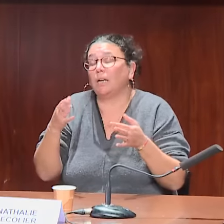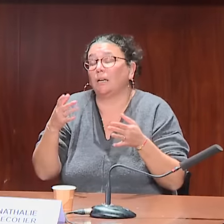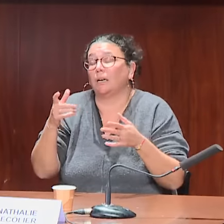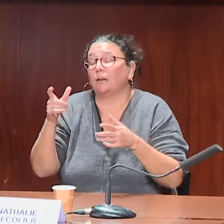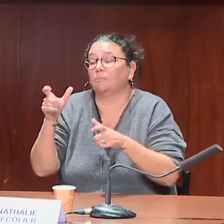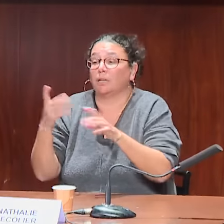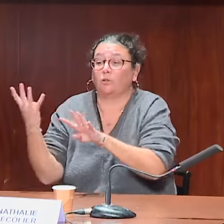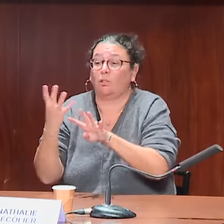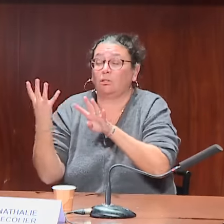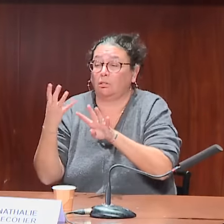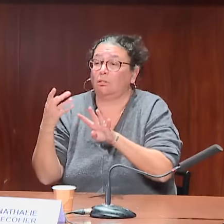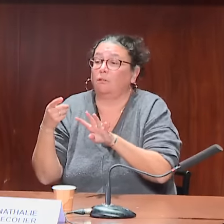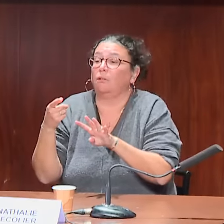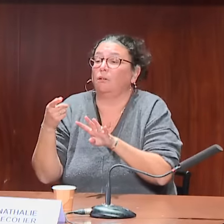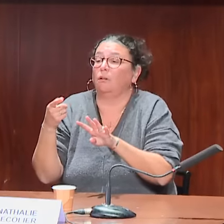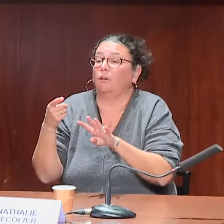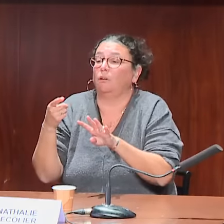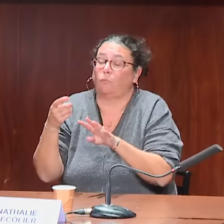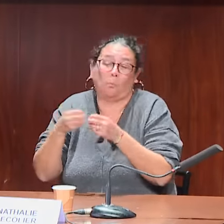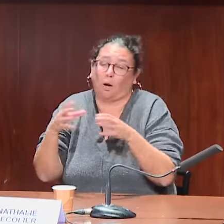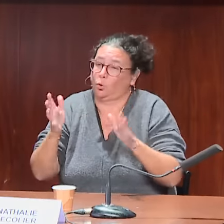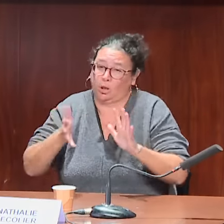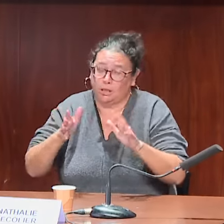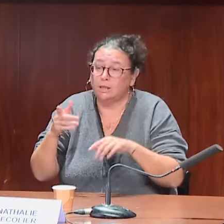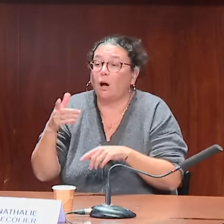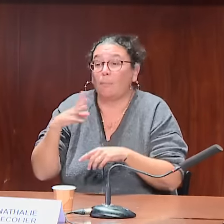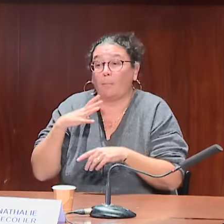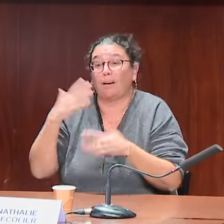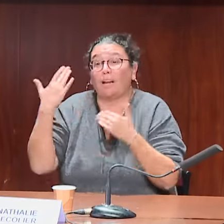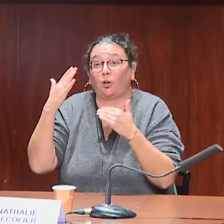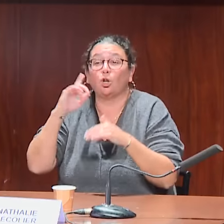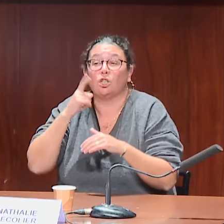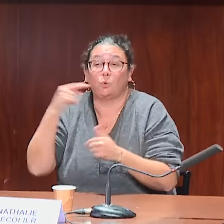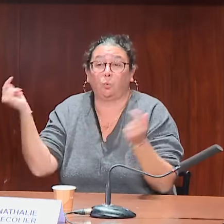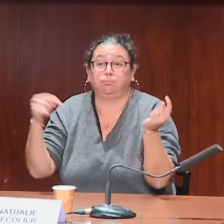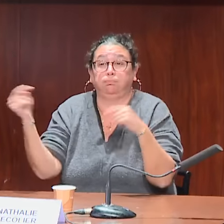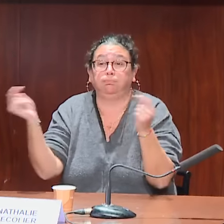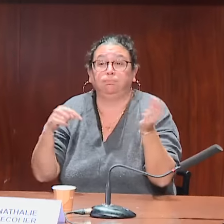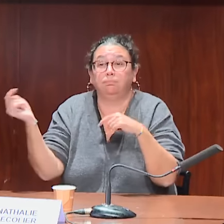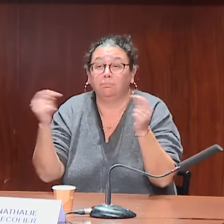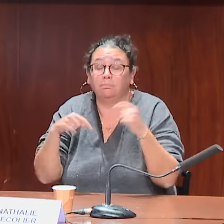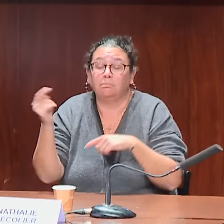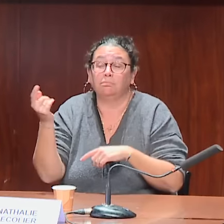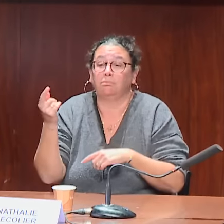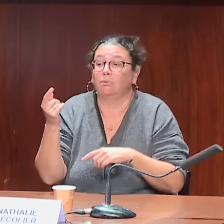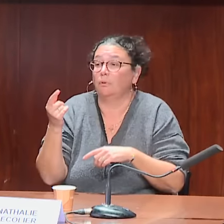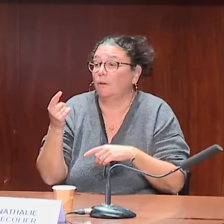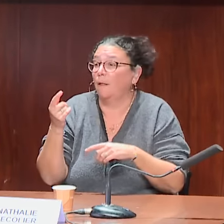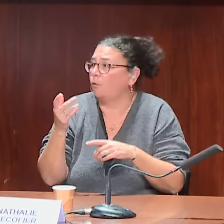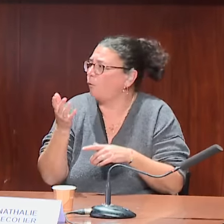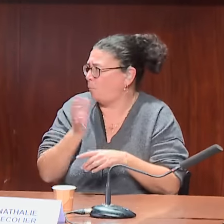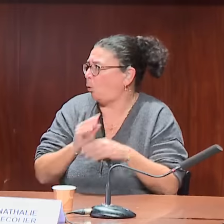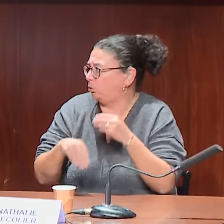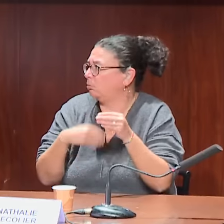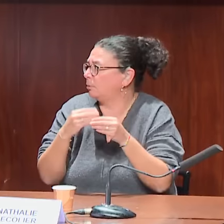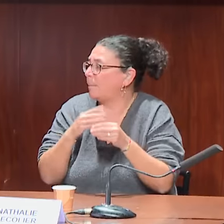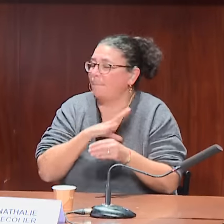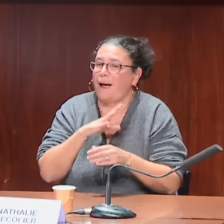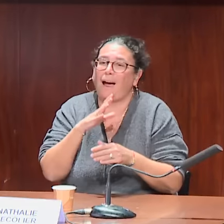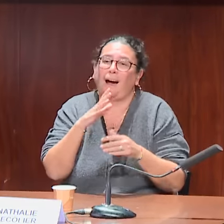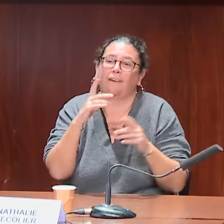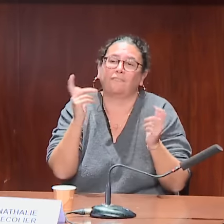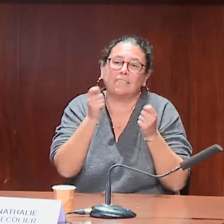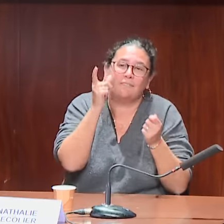France. Et après, c'est vrai que pour les publics, bon, c'est quand même une majorité de signants, aussi des sourds étrangers